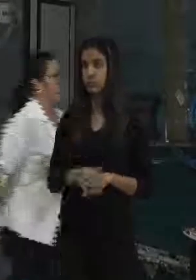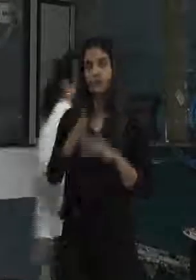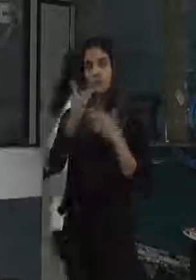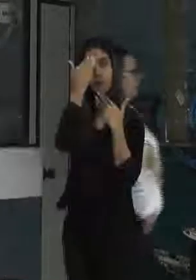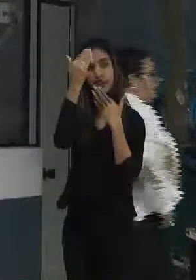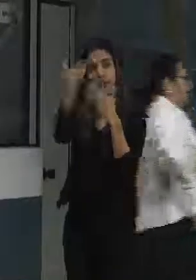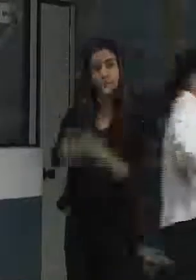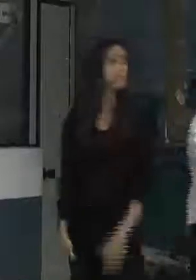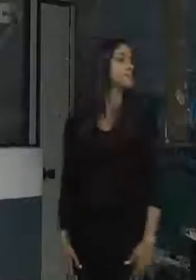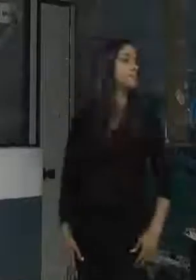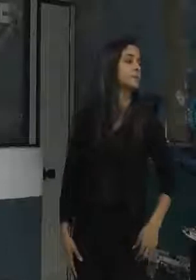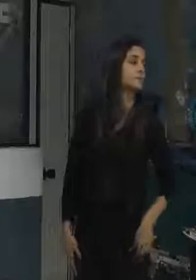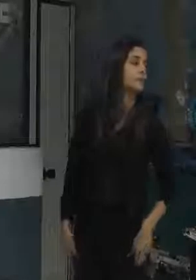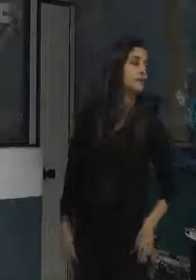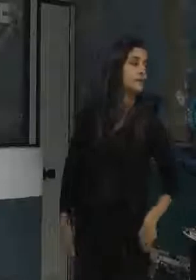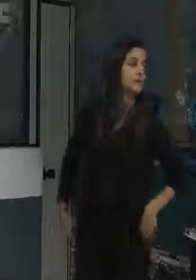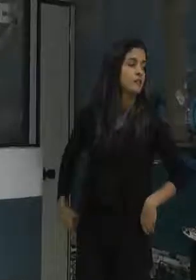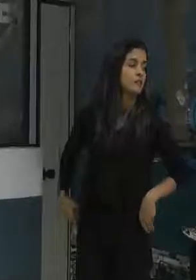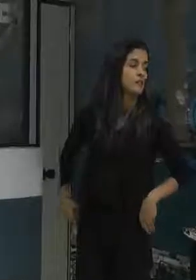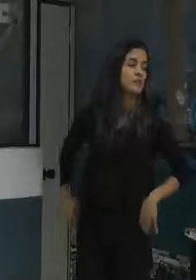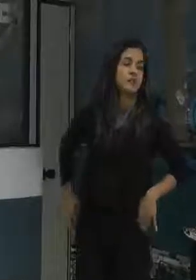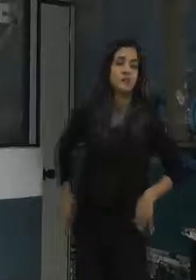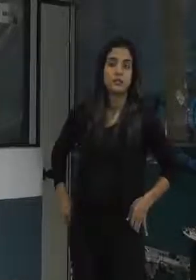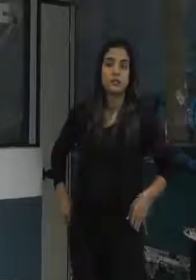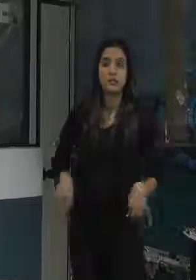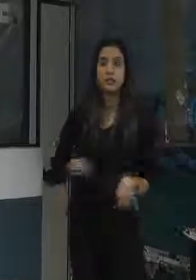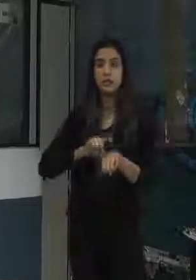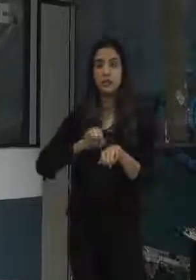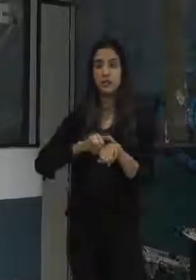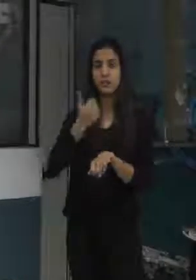obrigado. Ok, vereador. Pelo tempo